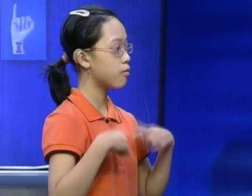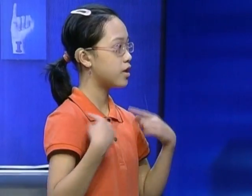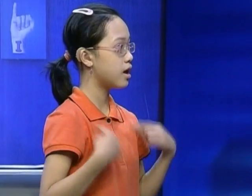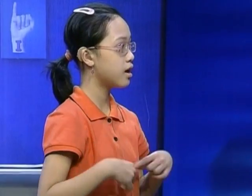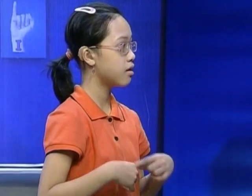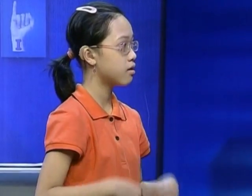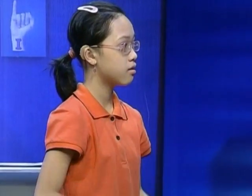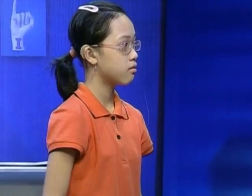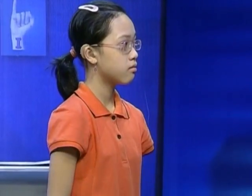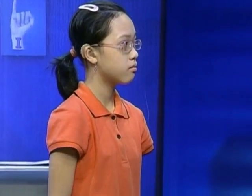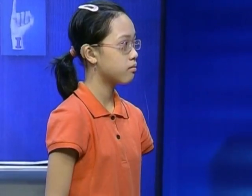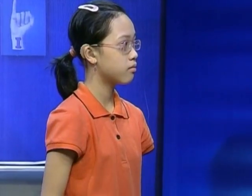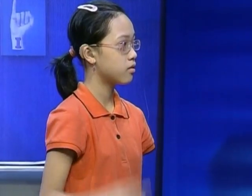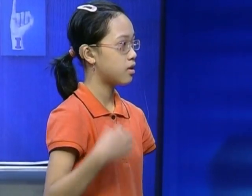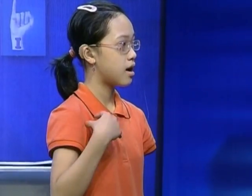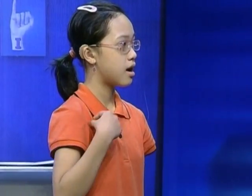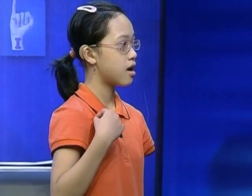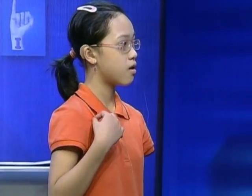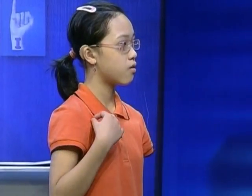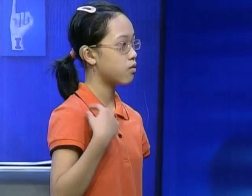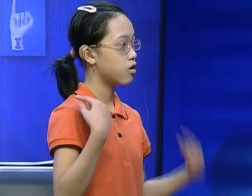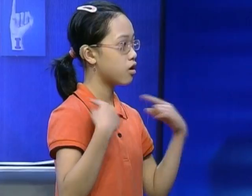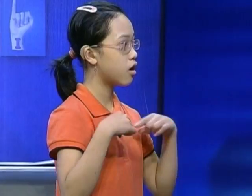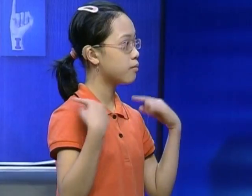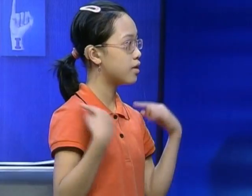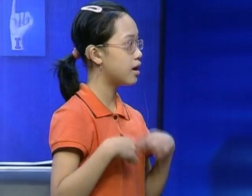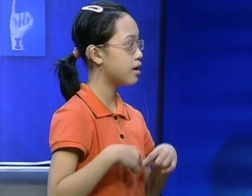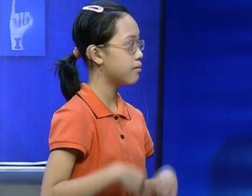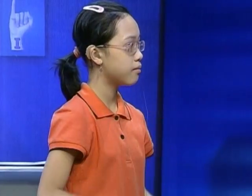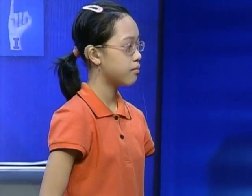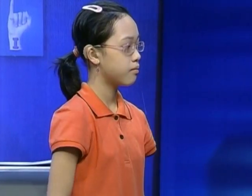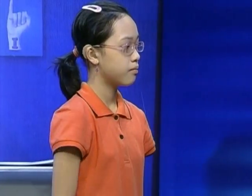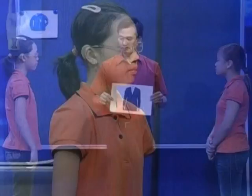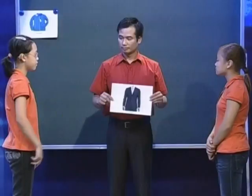À, đây là áo com lê. Các em cùng ôn lại ký hiệu áo com lê với bạn nhé.